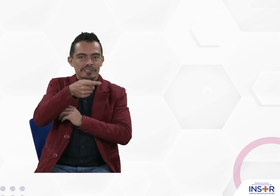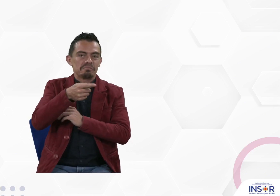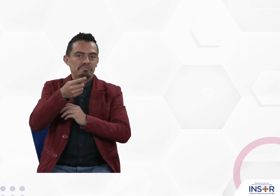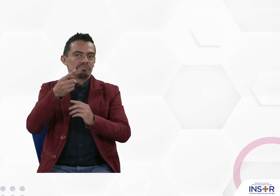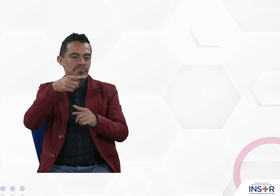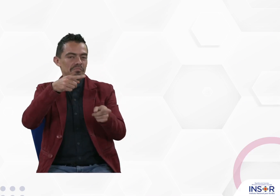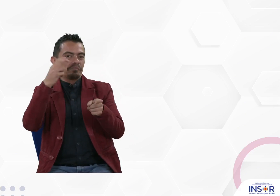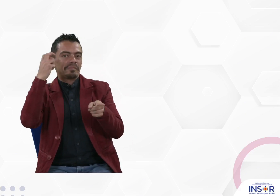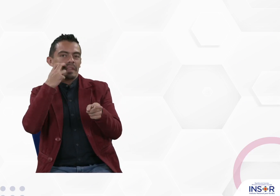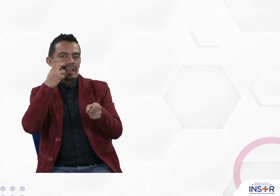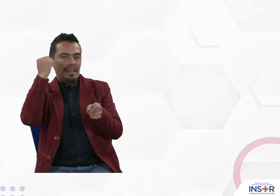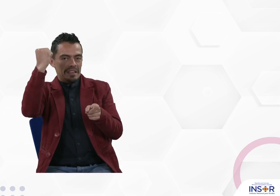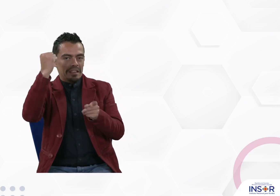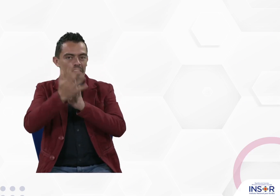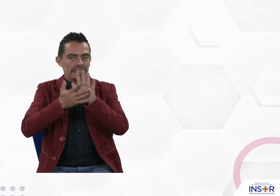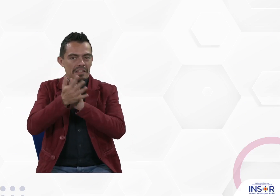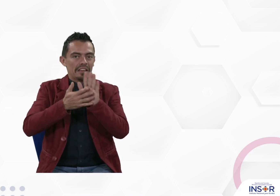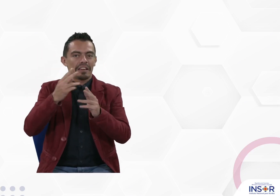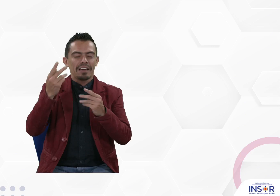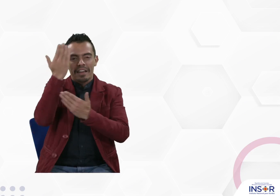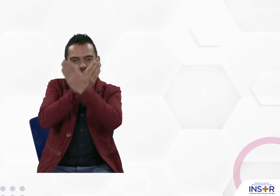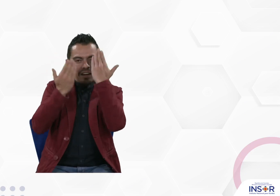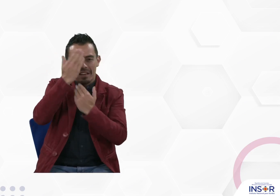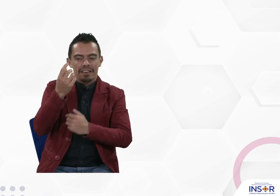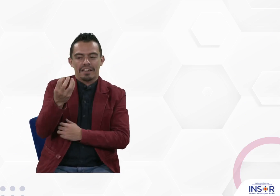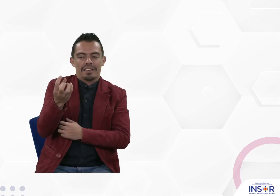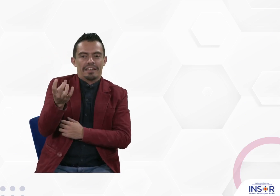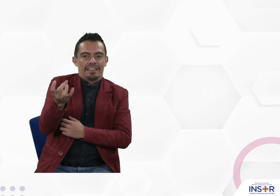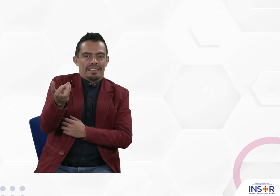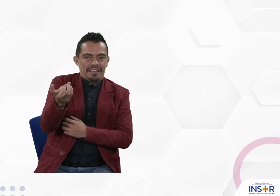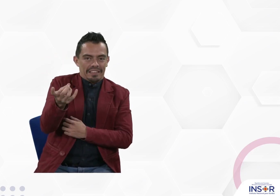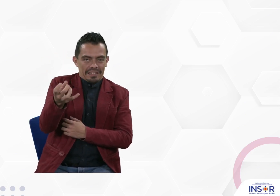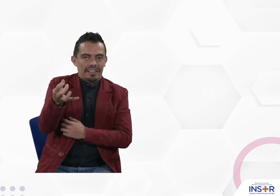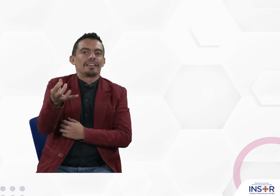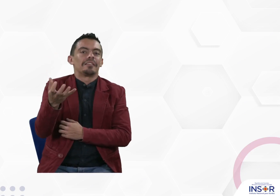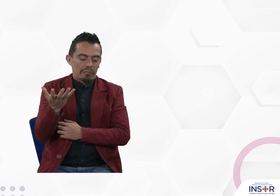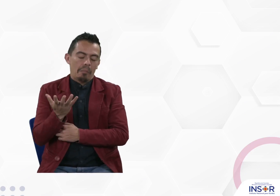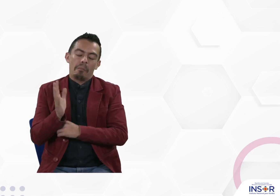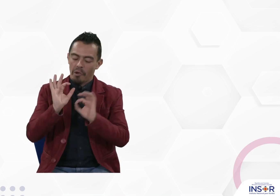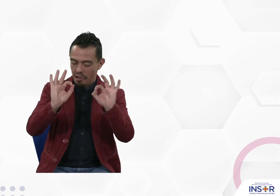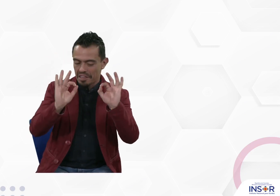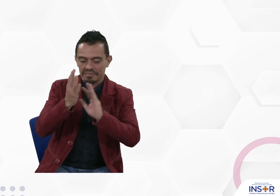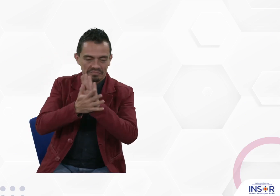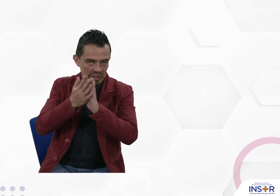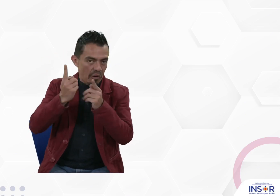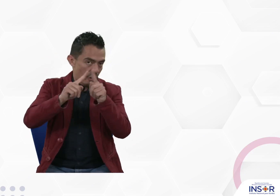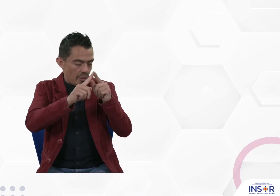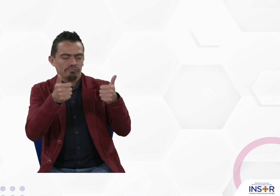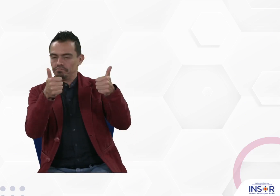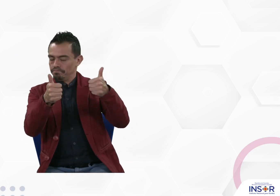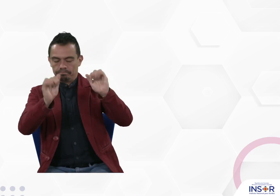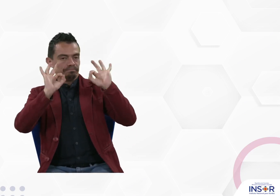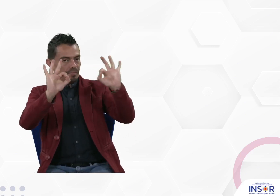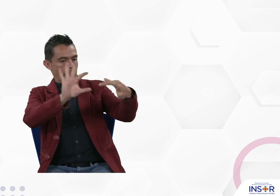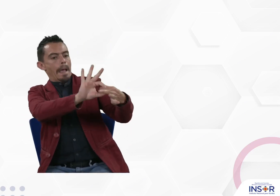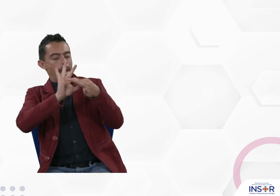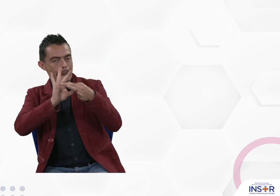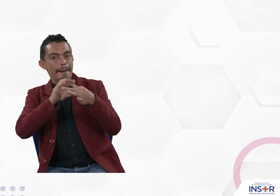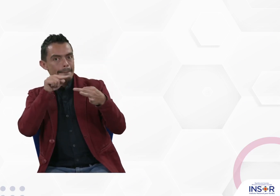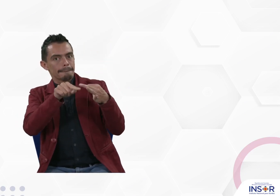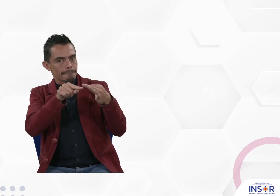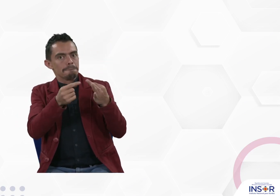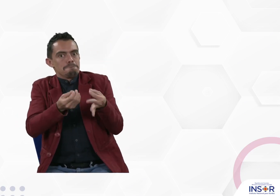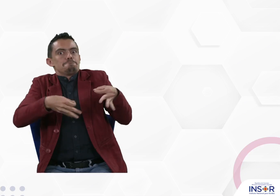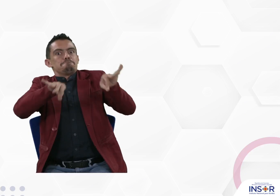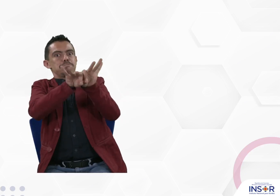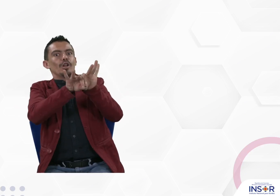Aquí me están dando, Anderson me da esta seña aquí de crítico, esa postura crítica reflexiva, excelente, aquí vamos